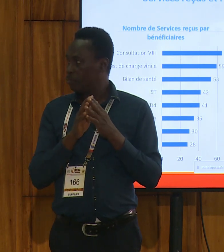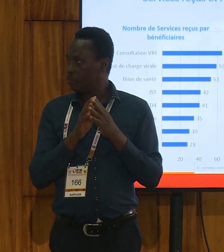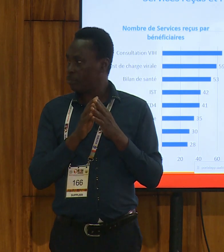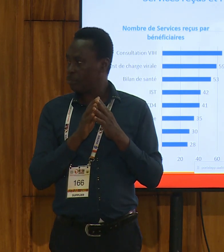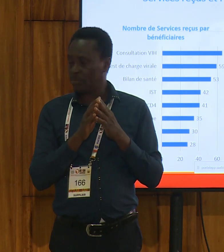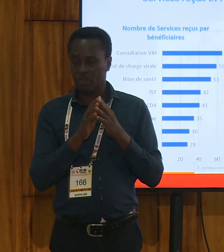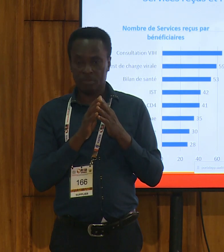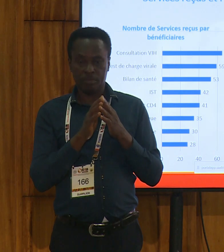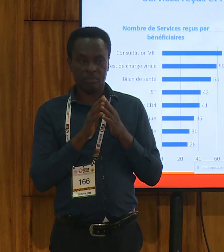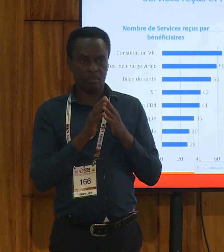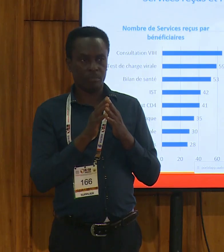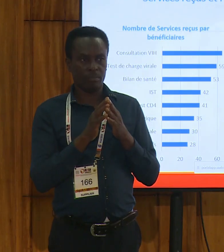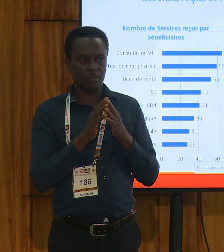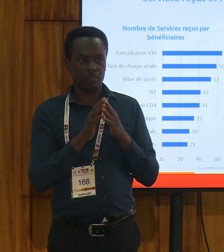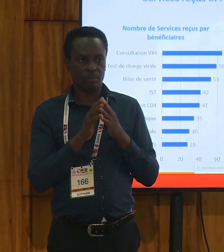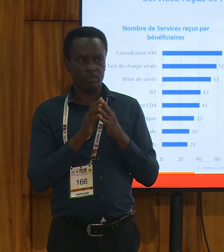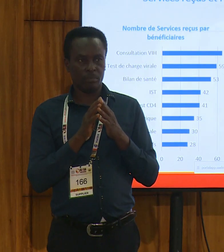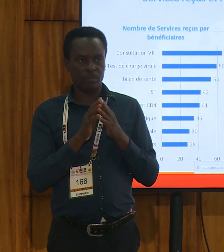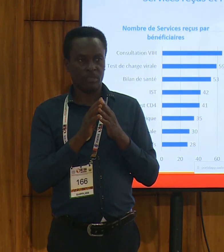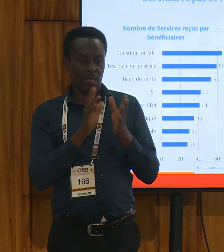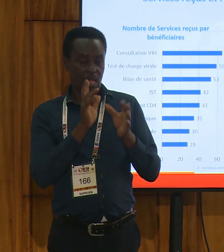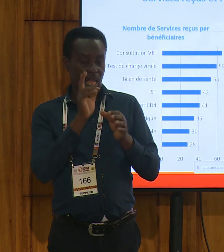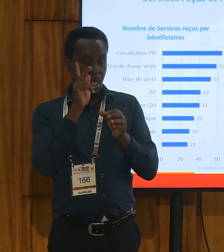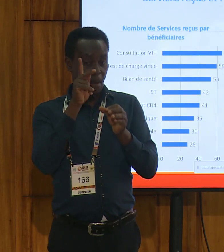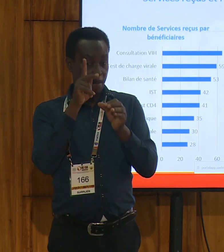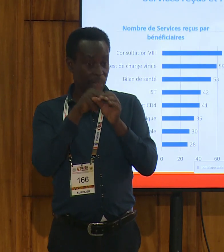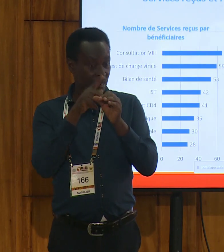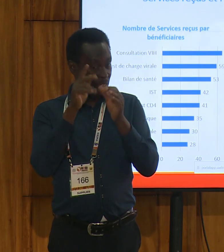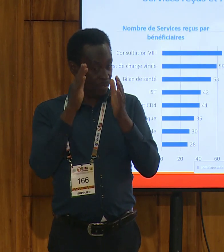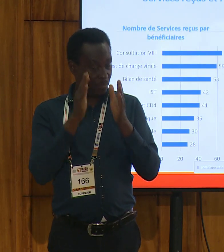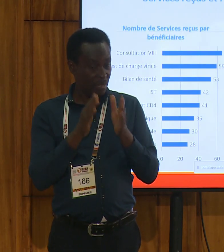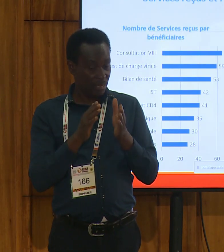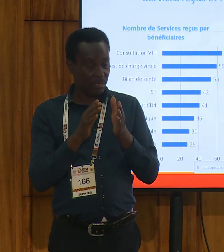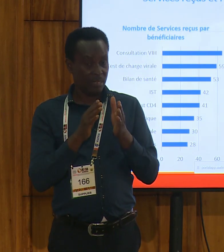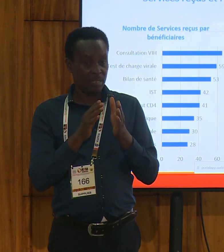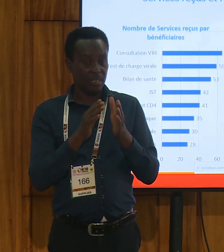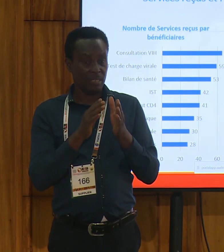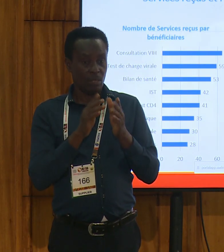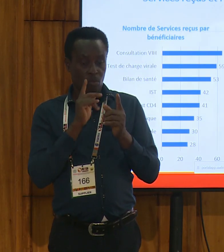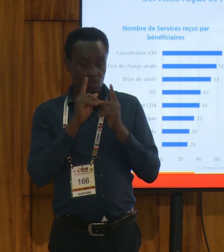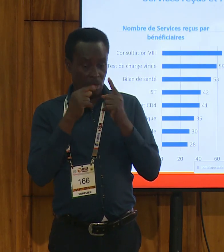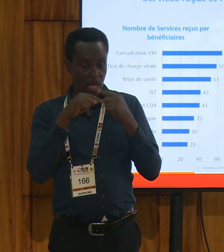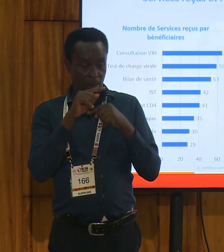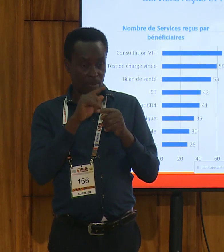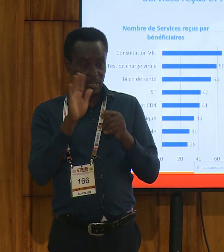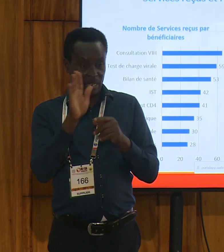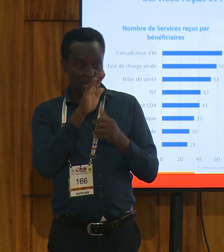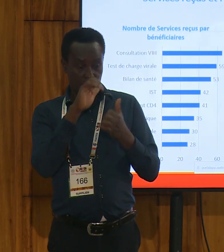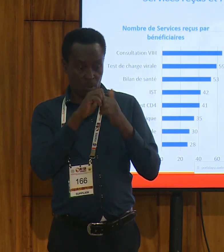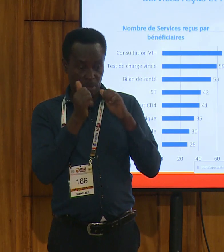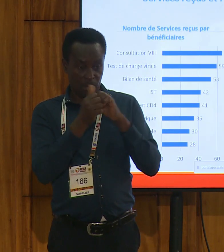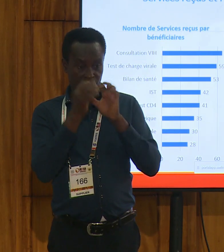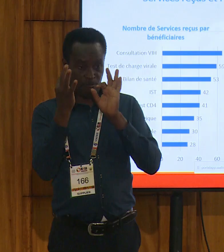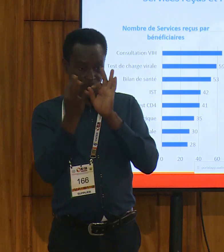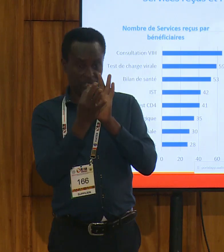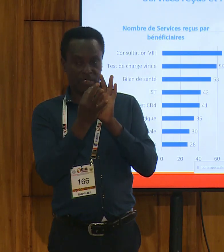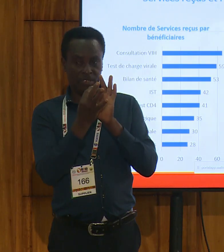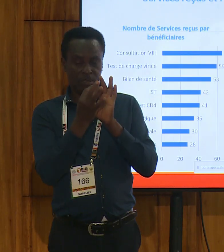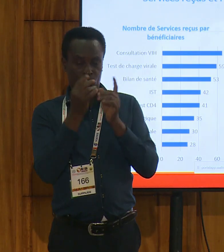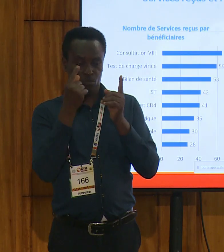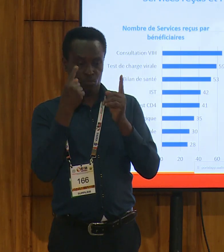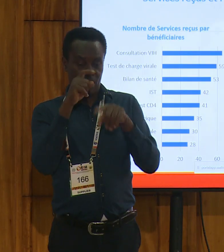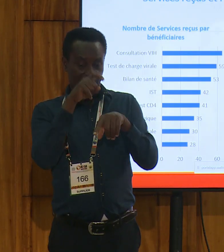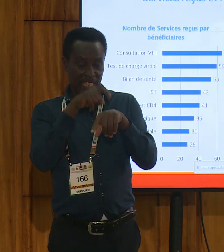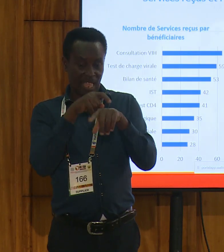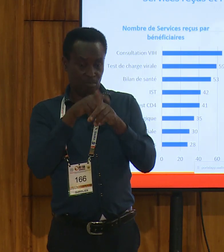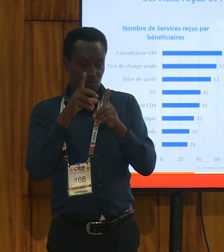troisième position, il y a la participation à un groupe de parole de 3 derniers mois. 44% disent que c'est oui,